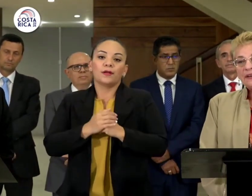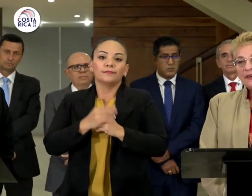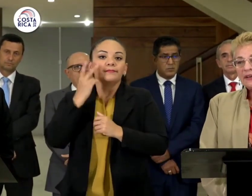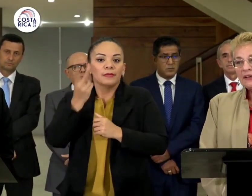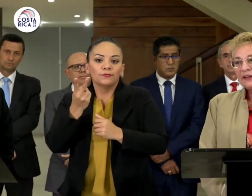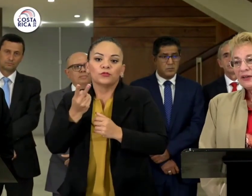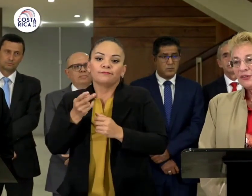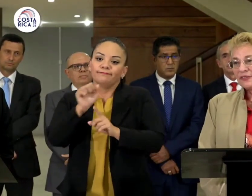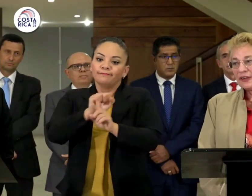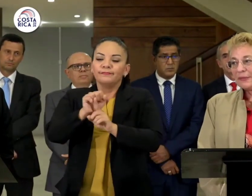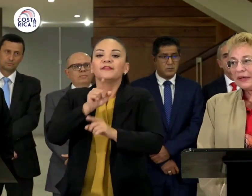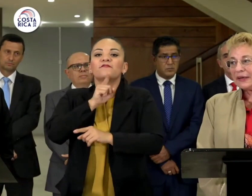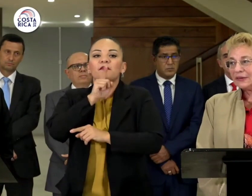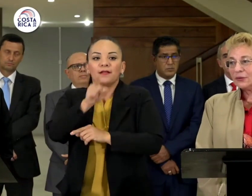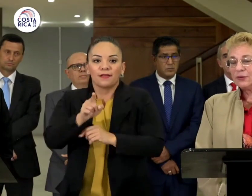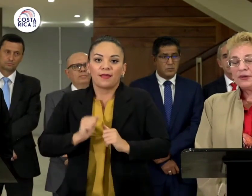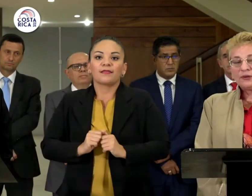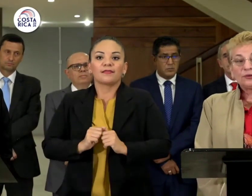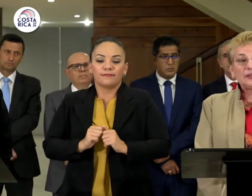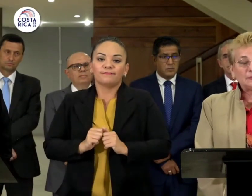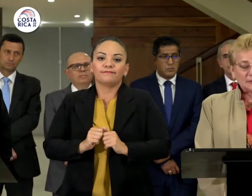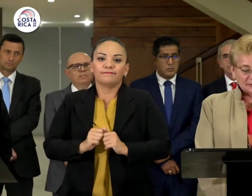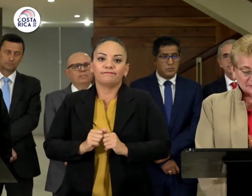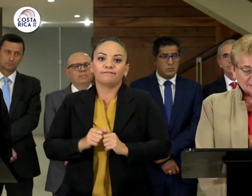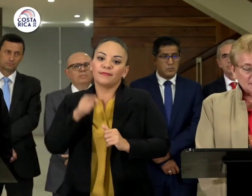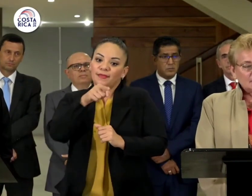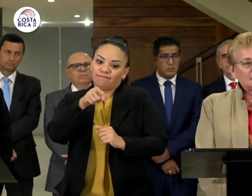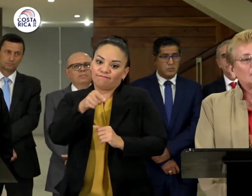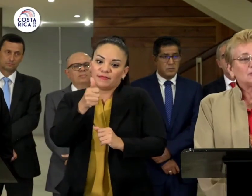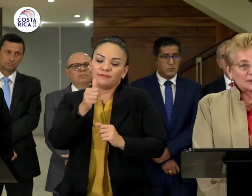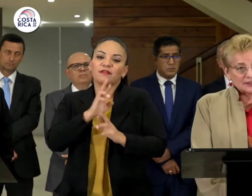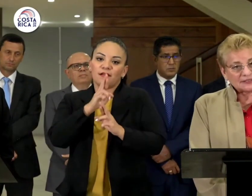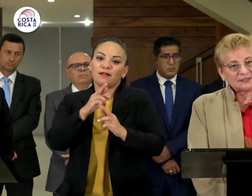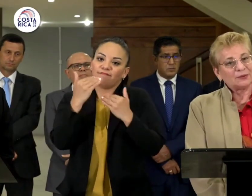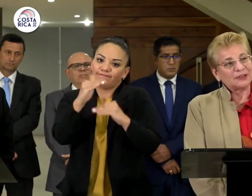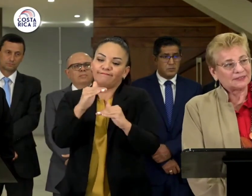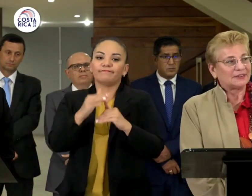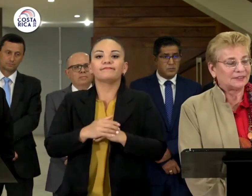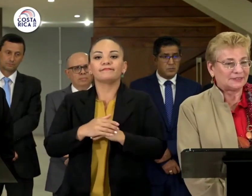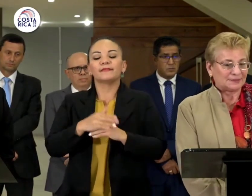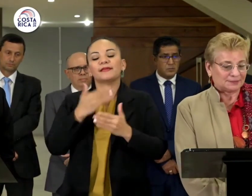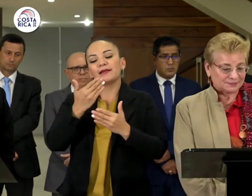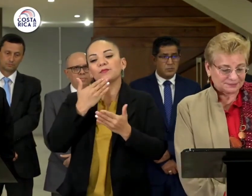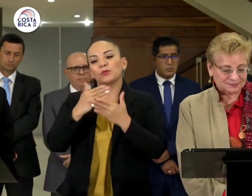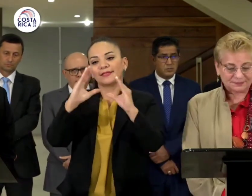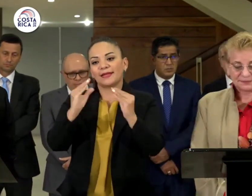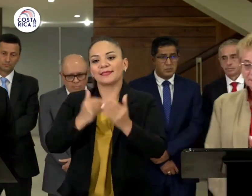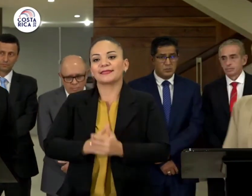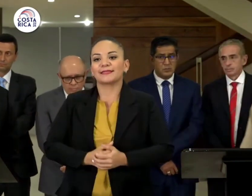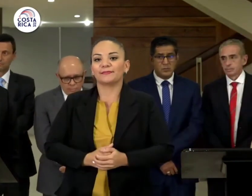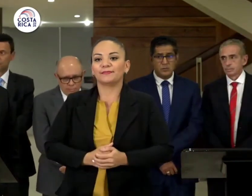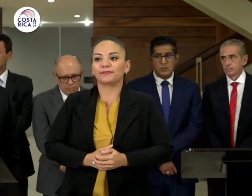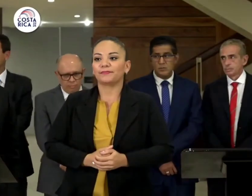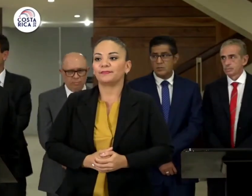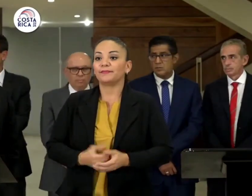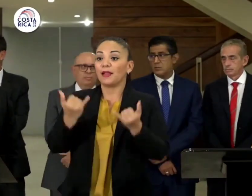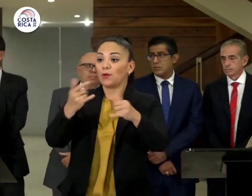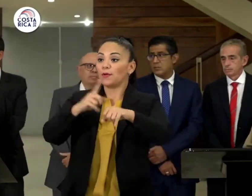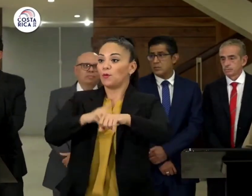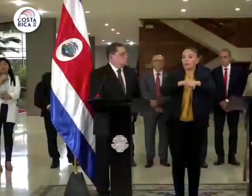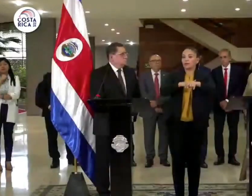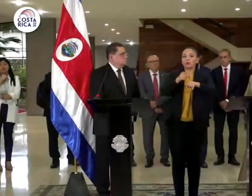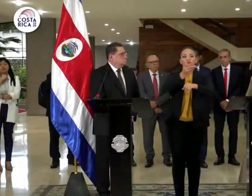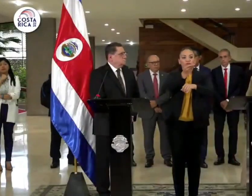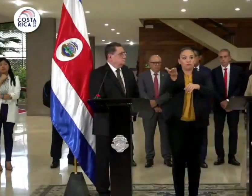realidad que es la que nos está marcando los límites. Así que muchas gracias y buenas tardes. Vamos a abrir en este momento el espacio